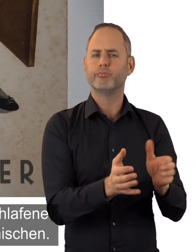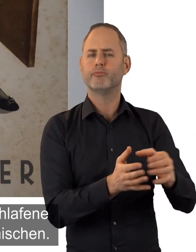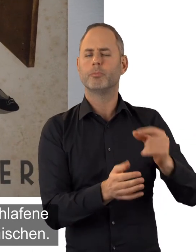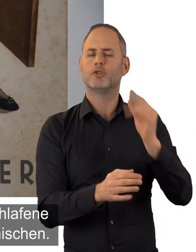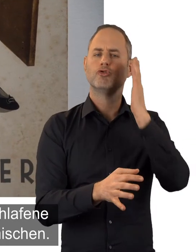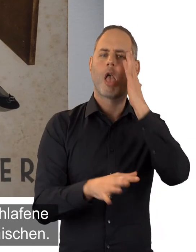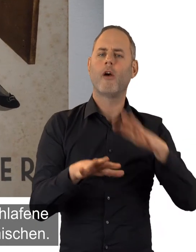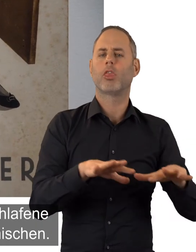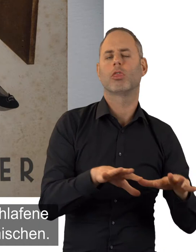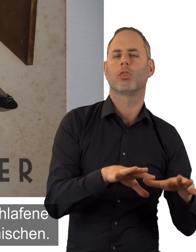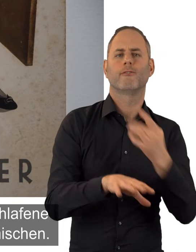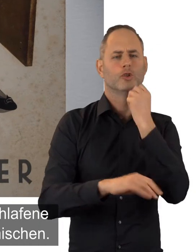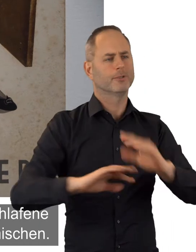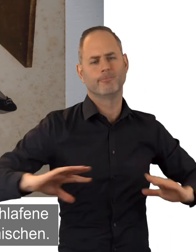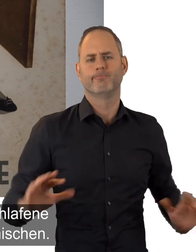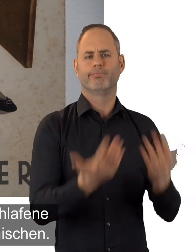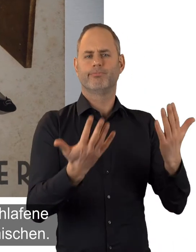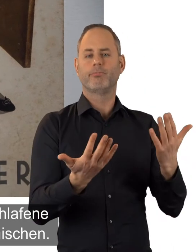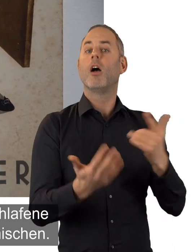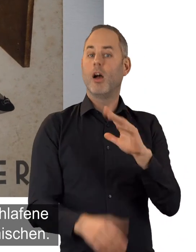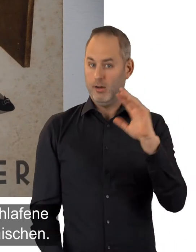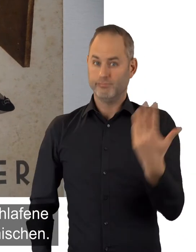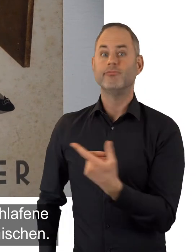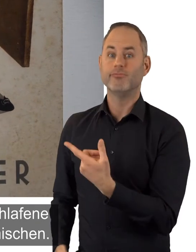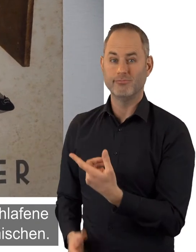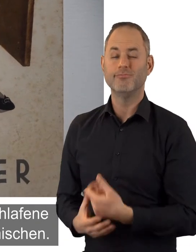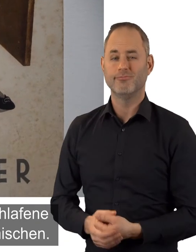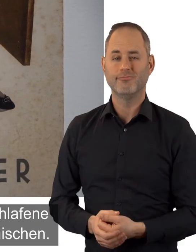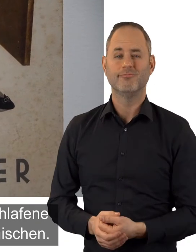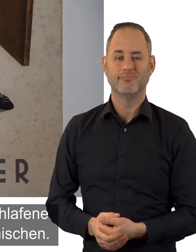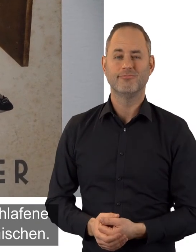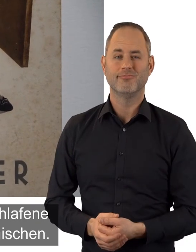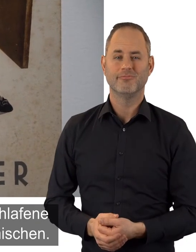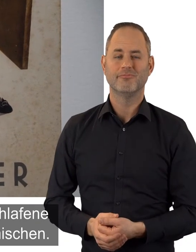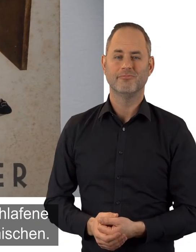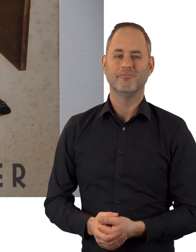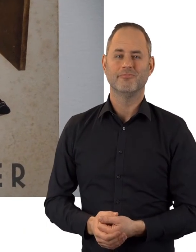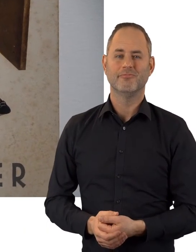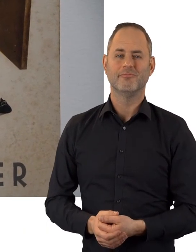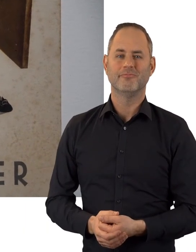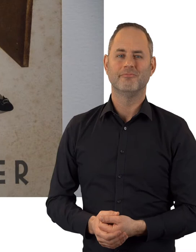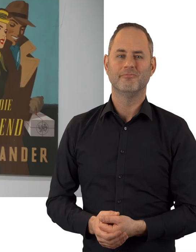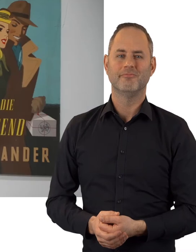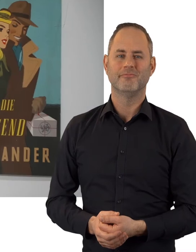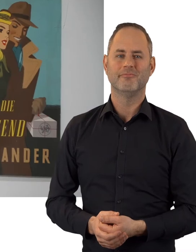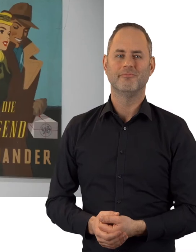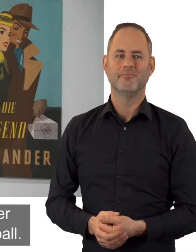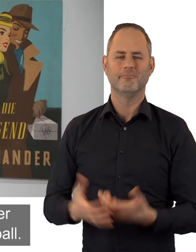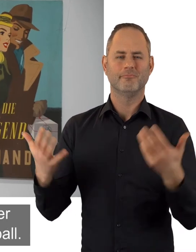verschlafene Provinzstädtchen etwas aufzumischen. Das gelang ihm.